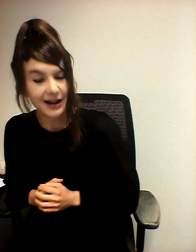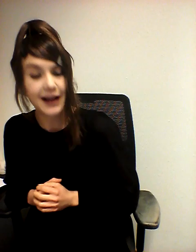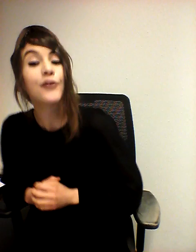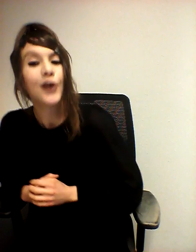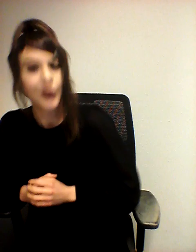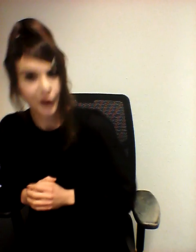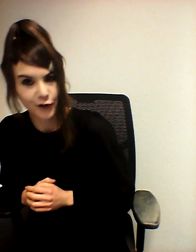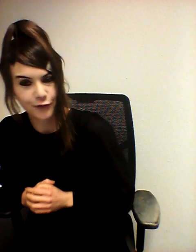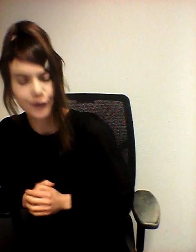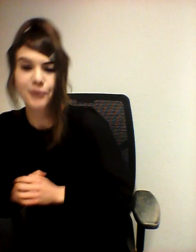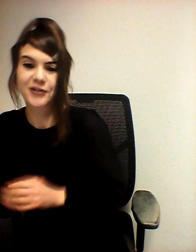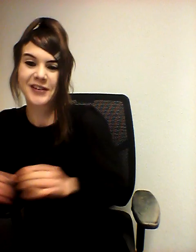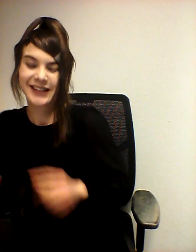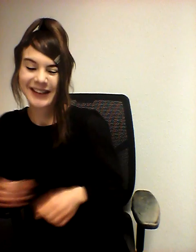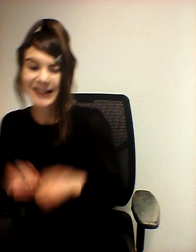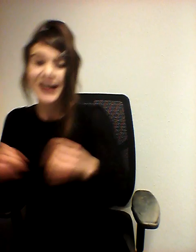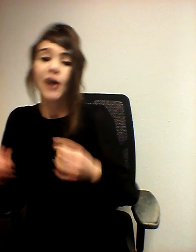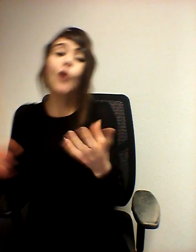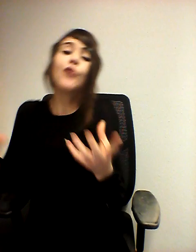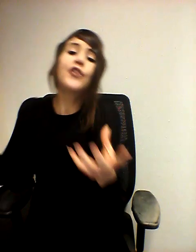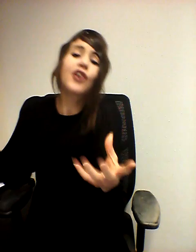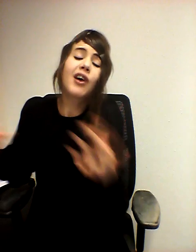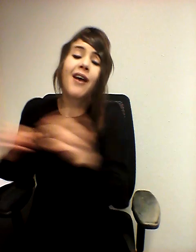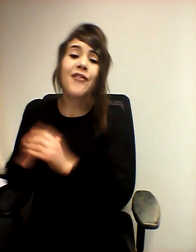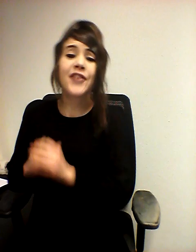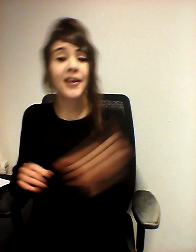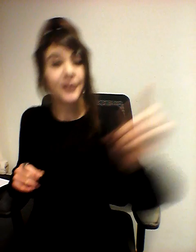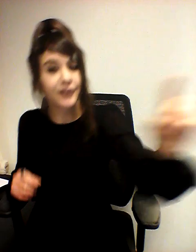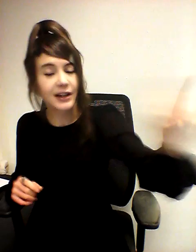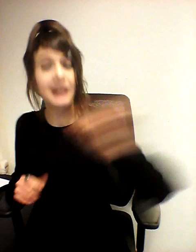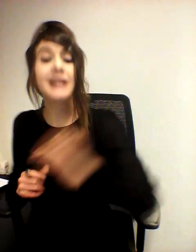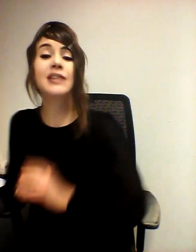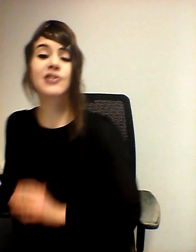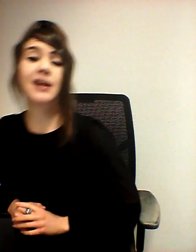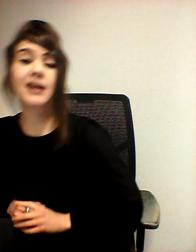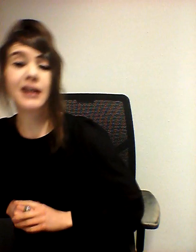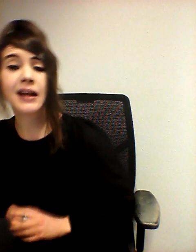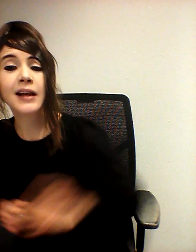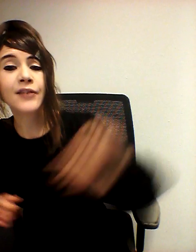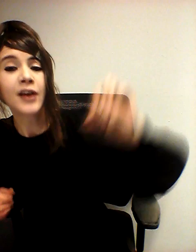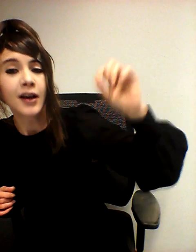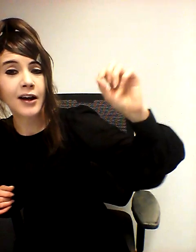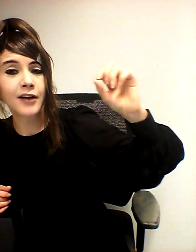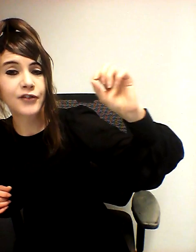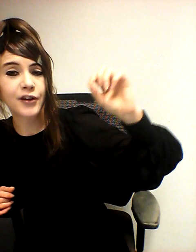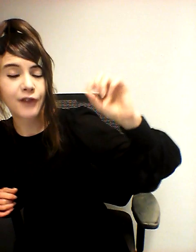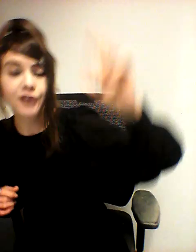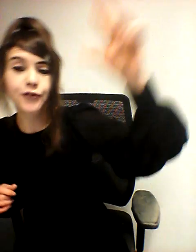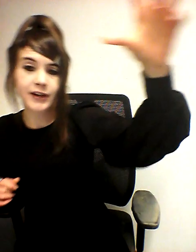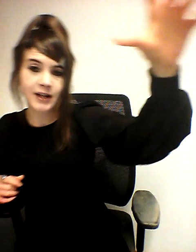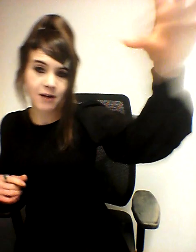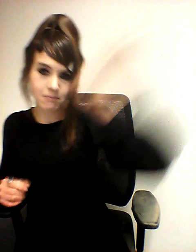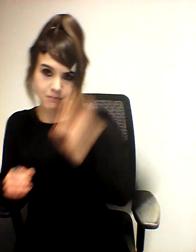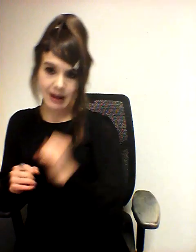lijf gevormd. Onder andere de kliercellen in de wand van jouw